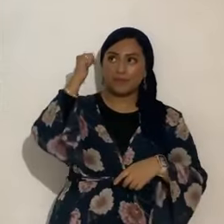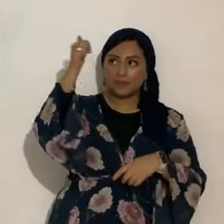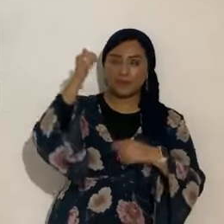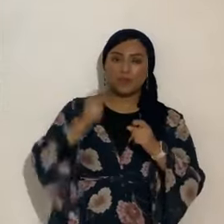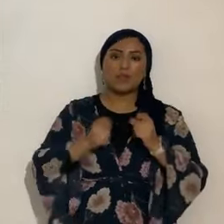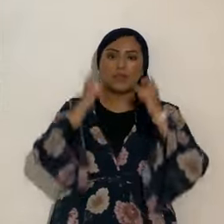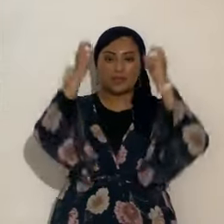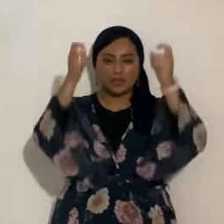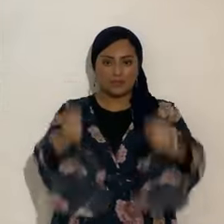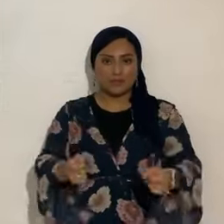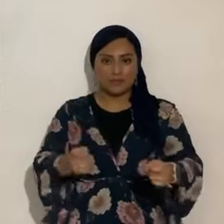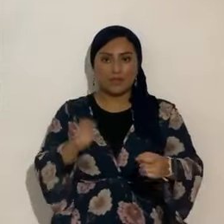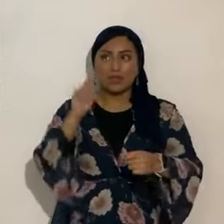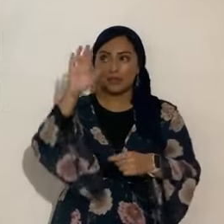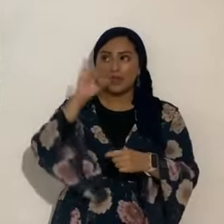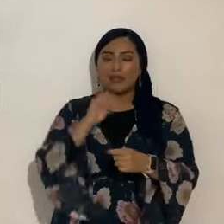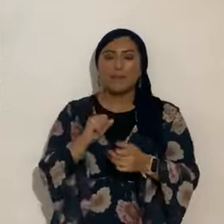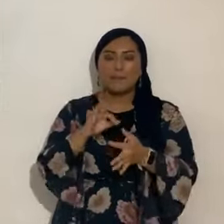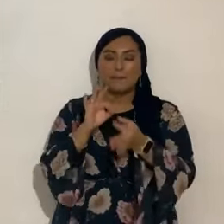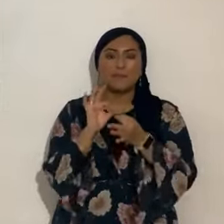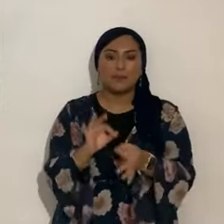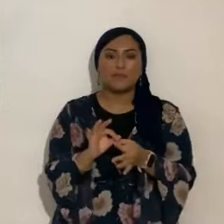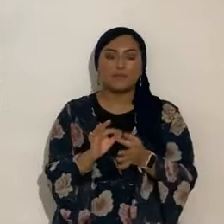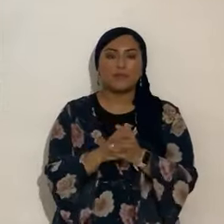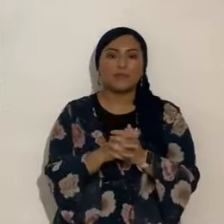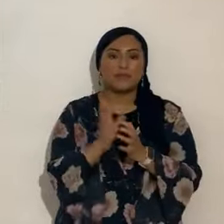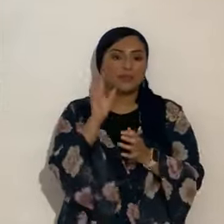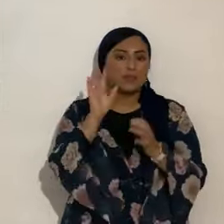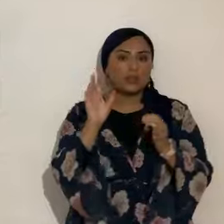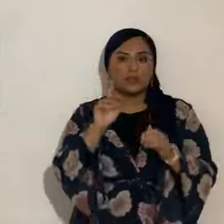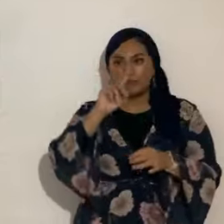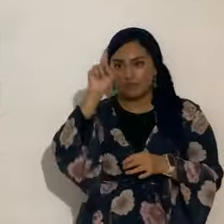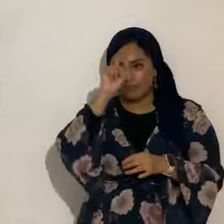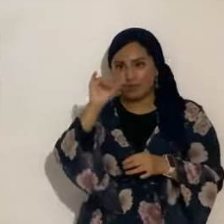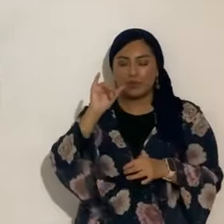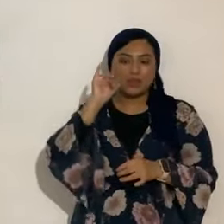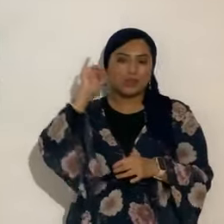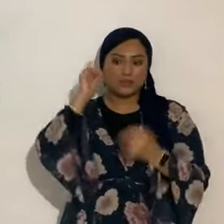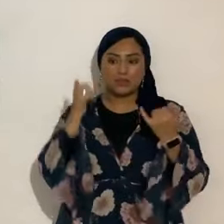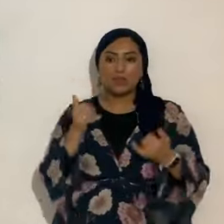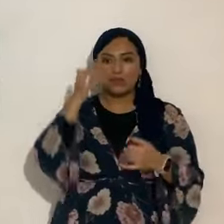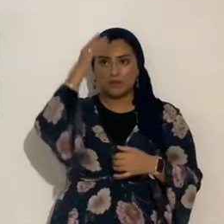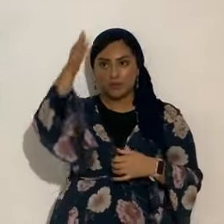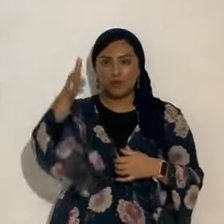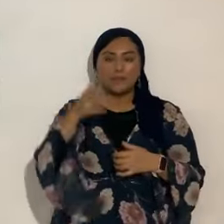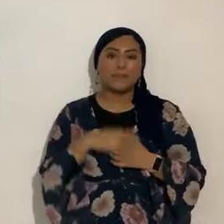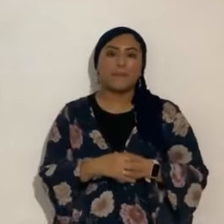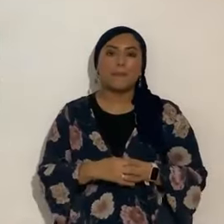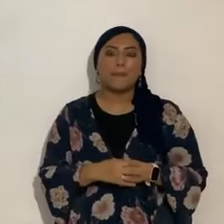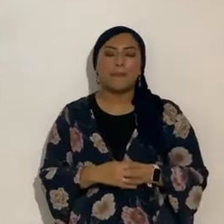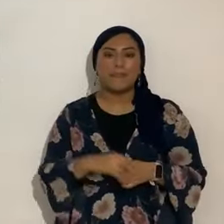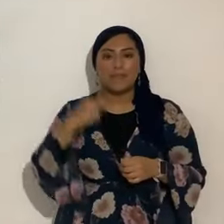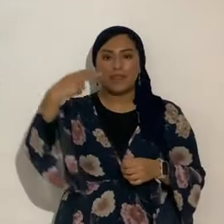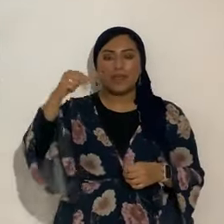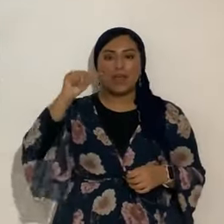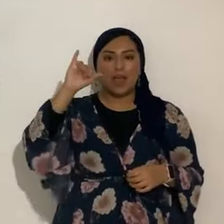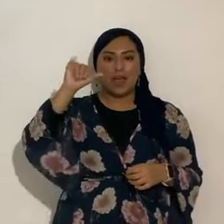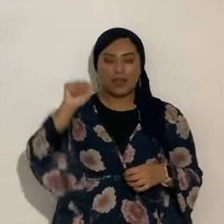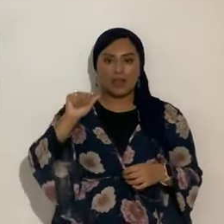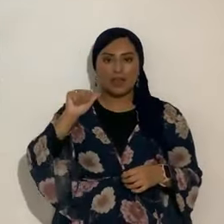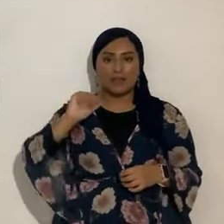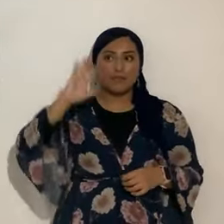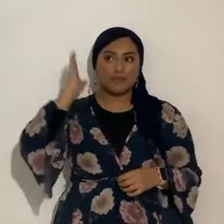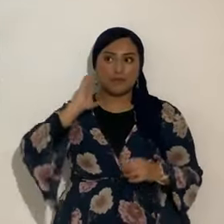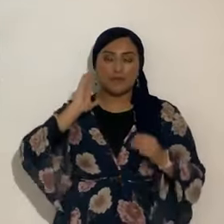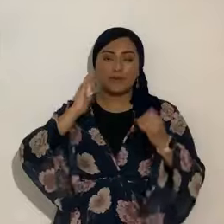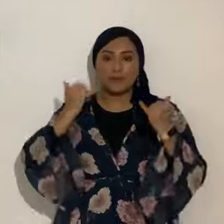da y Él es constante, Él es perfecto, Él es mismo ayer, hoy y siempre. Por eso su nombre es Yahweh, Hayah, el que